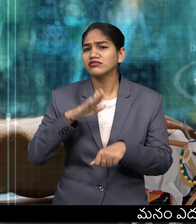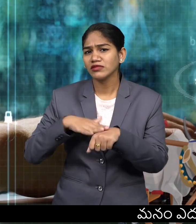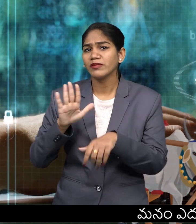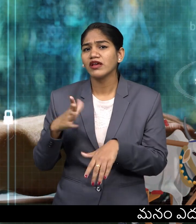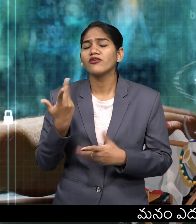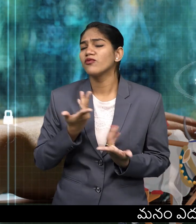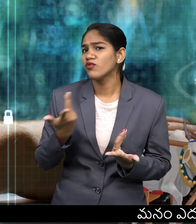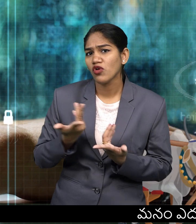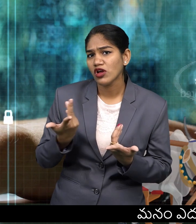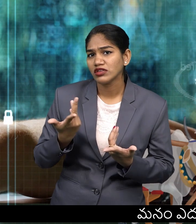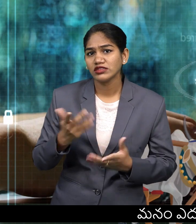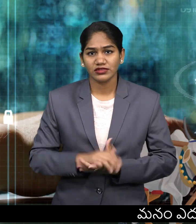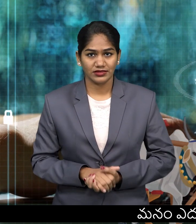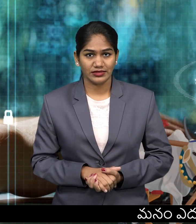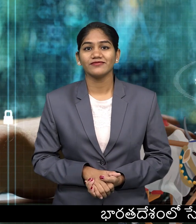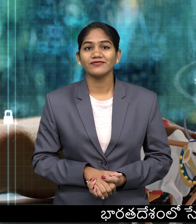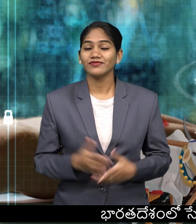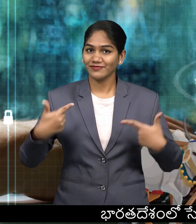ఏమిటి?